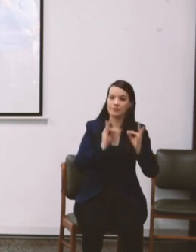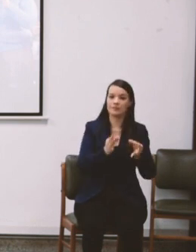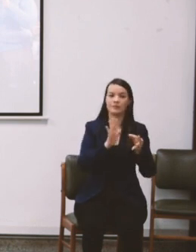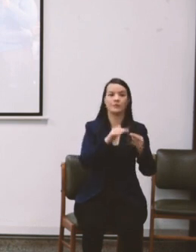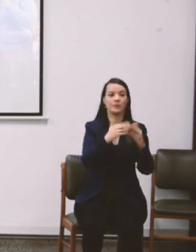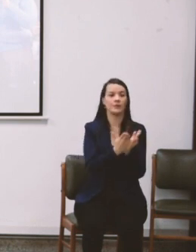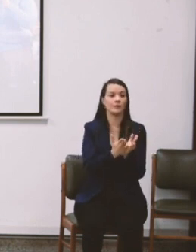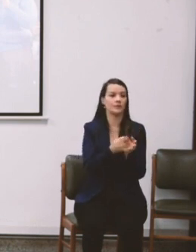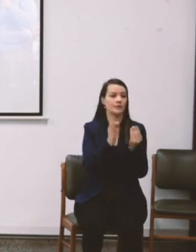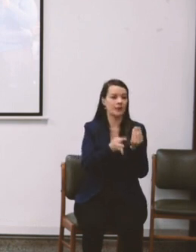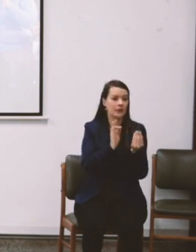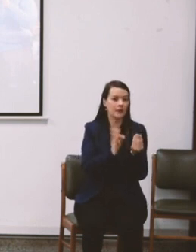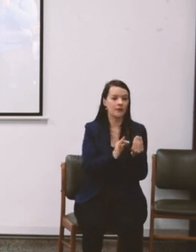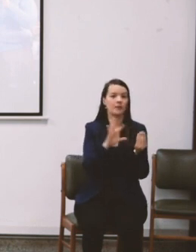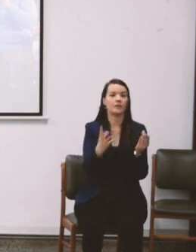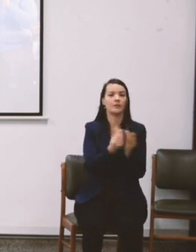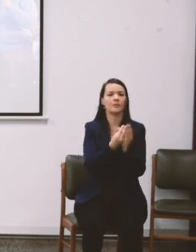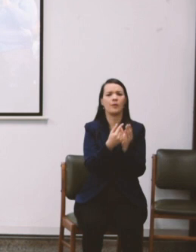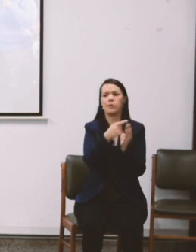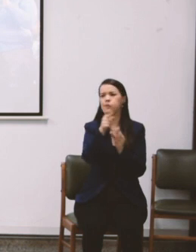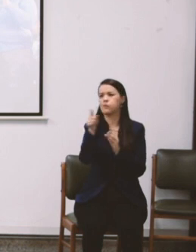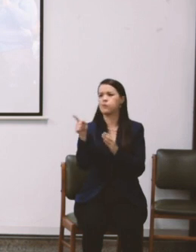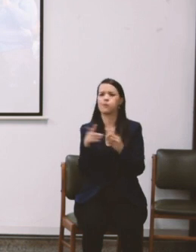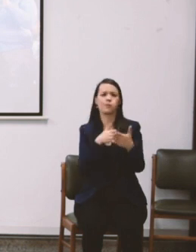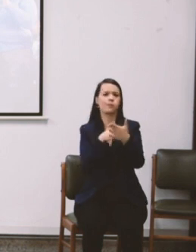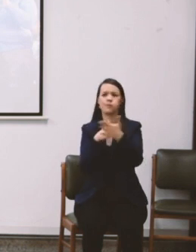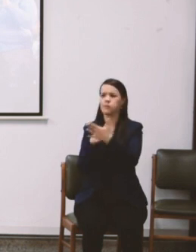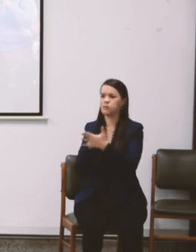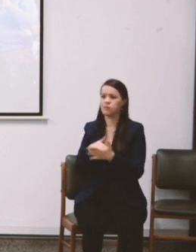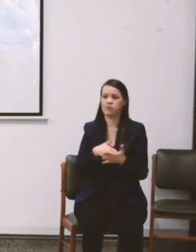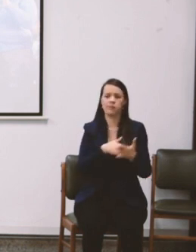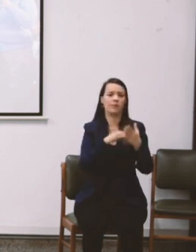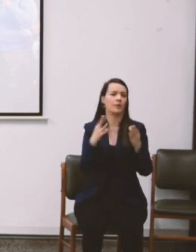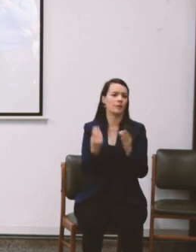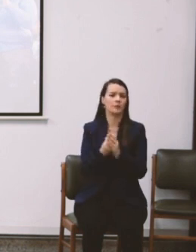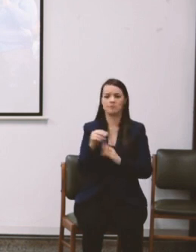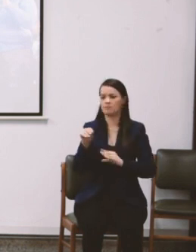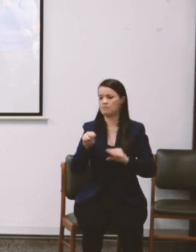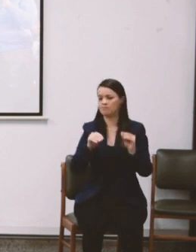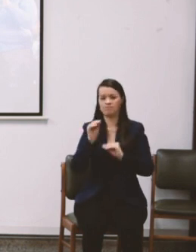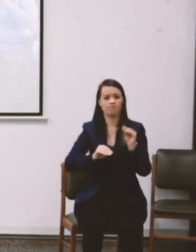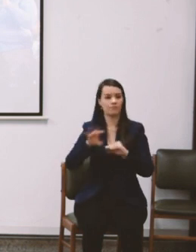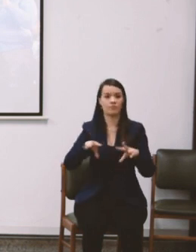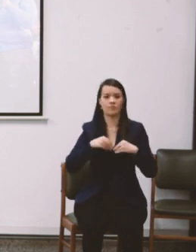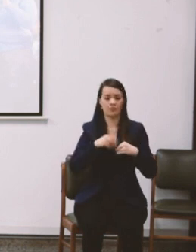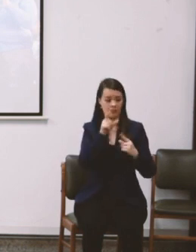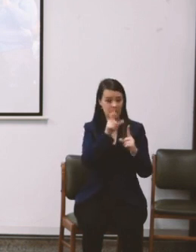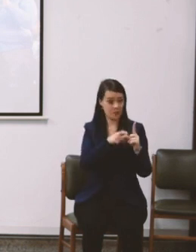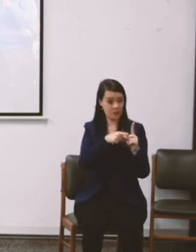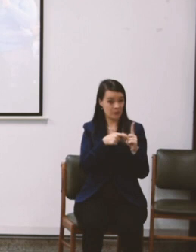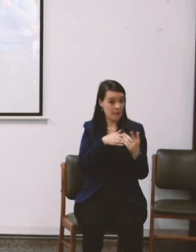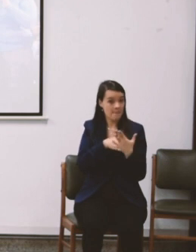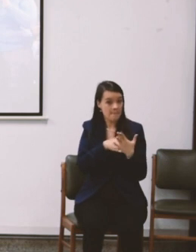institución educativa, pero uno se encuentra con un montón de barreras que no, la barrera no es el estudiante, sino que las barreras